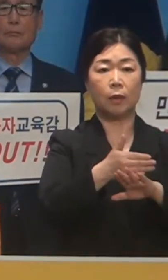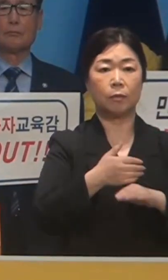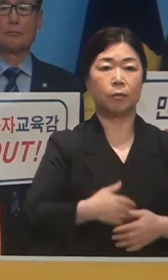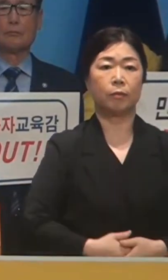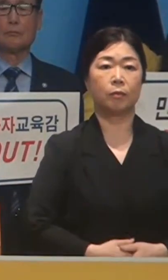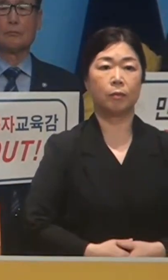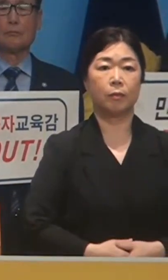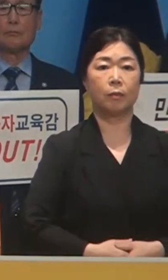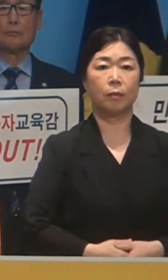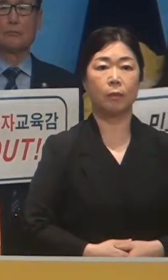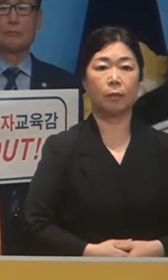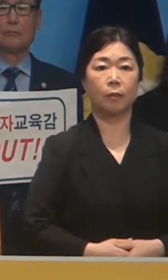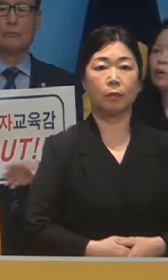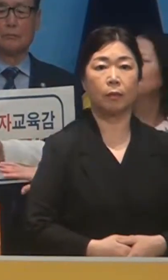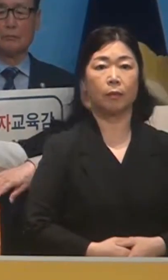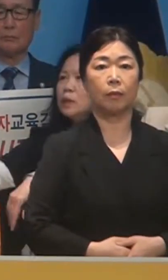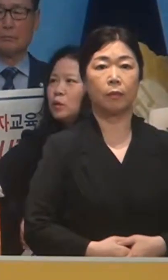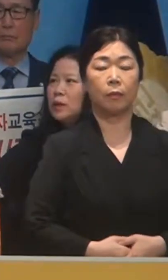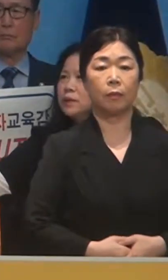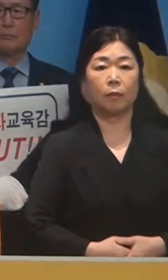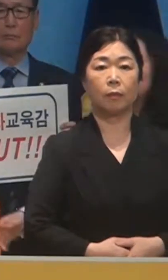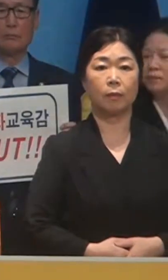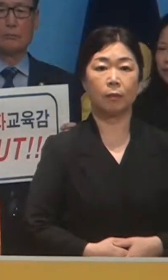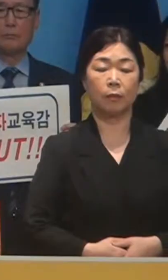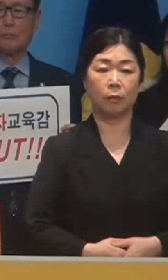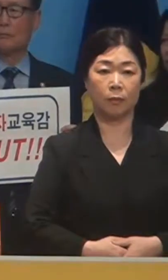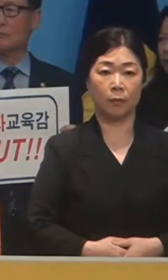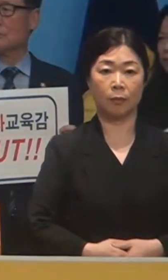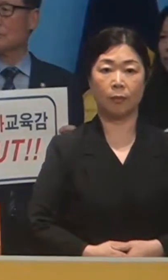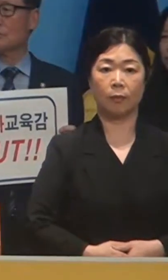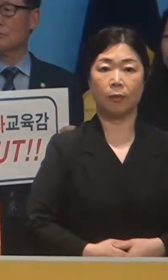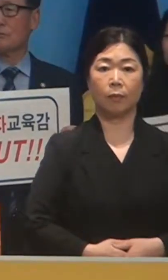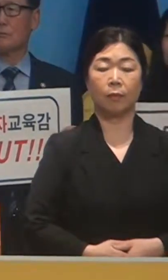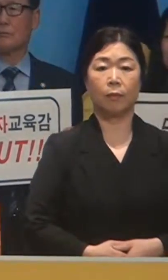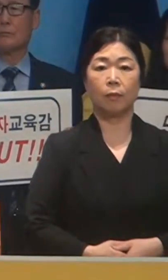한번 외치고 마치도록 하겠습니다. 안